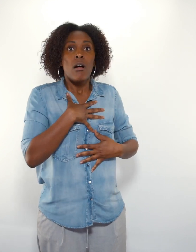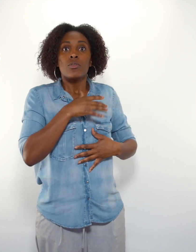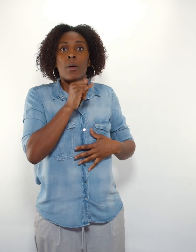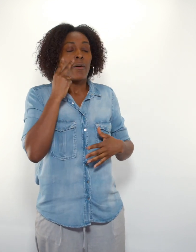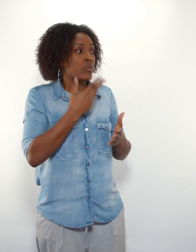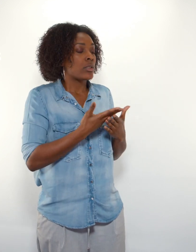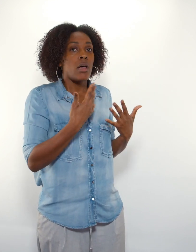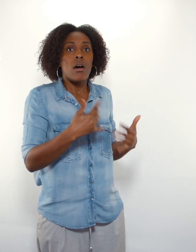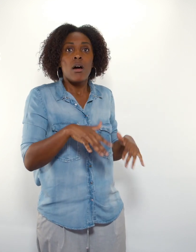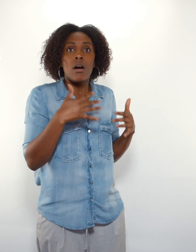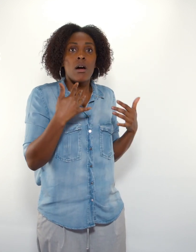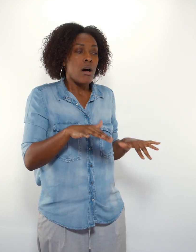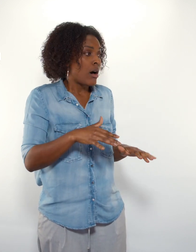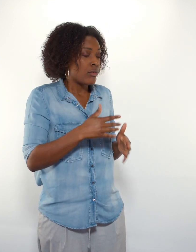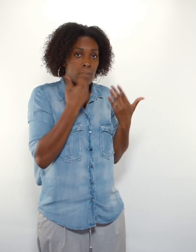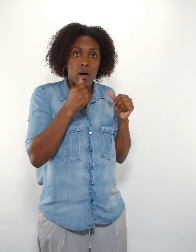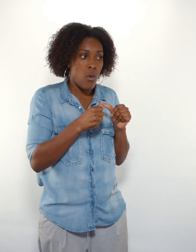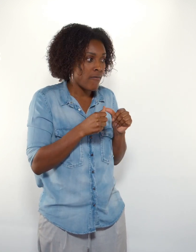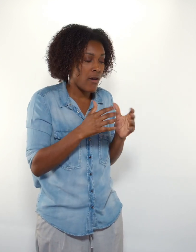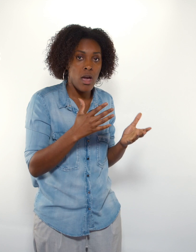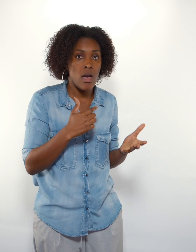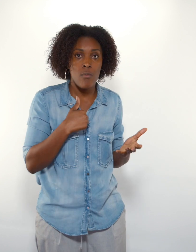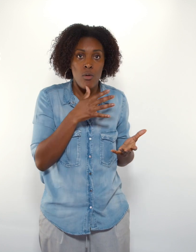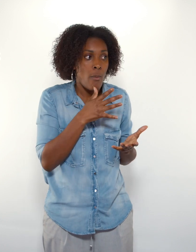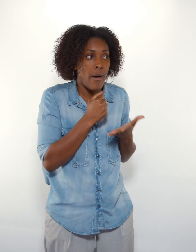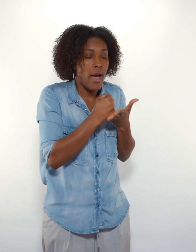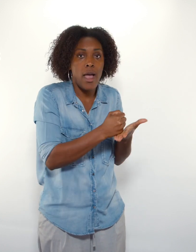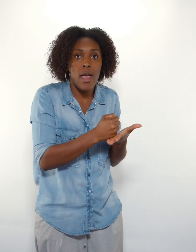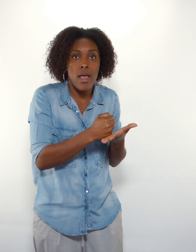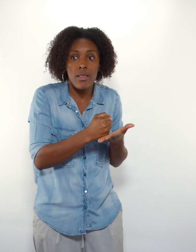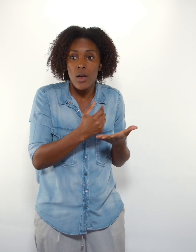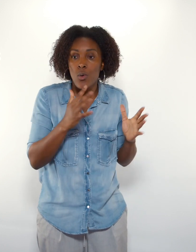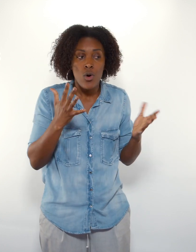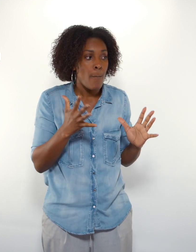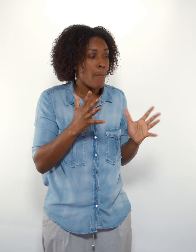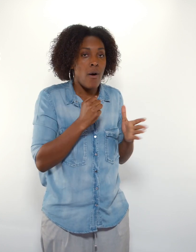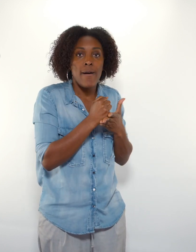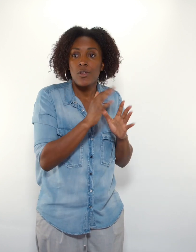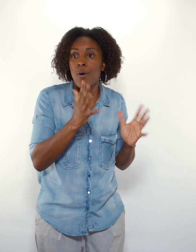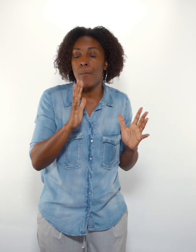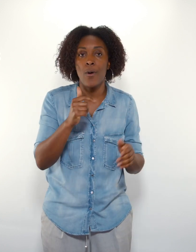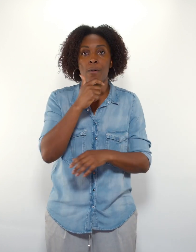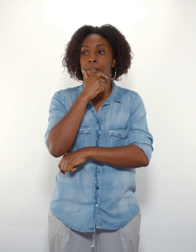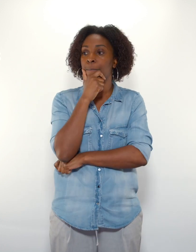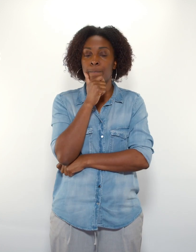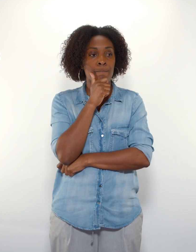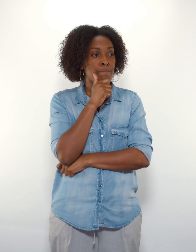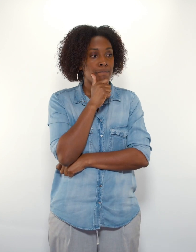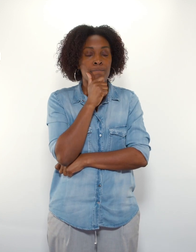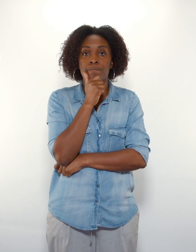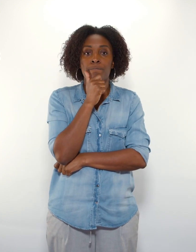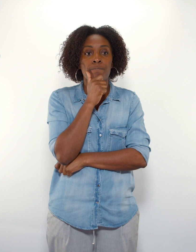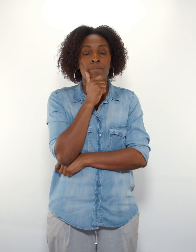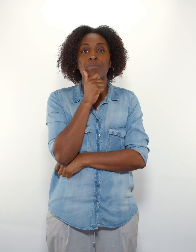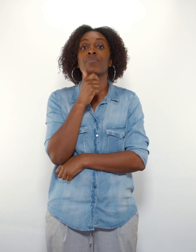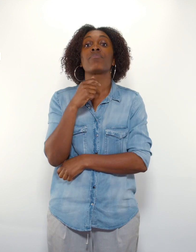de toute ma vie. Je ne sais pas quoi faire. Cela dépasse vraiment mes compétences à moi aussi. Je ne sais pas comment je peux t'aider. » Mais